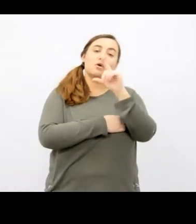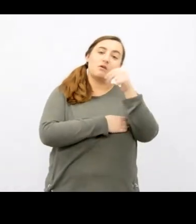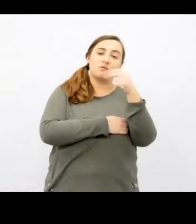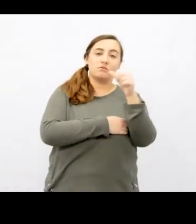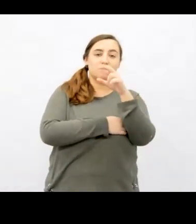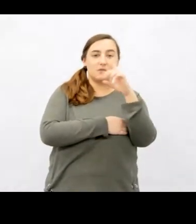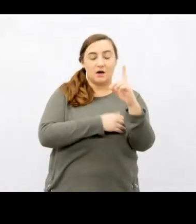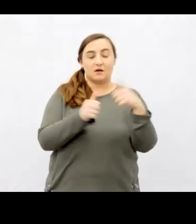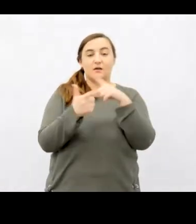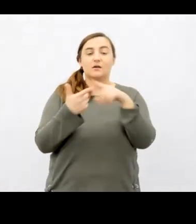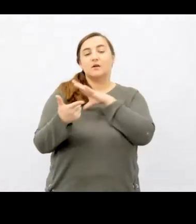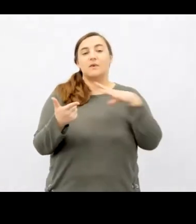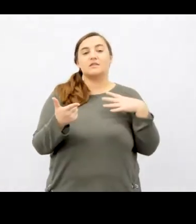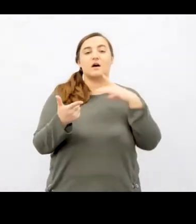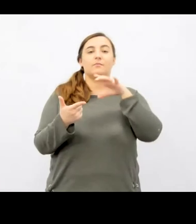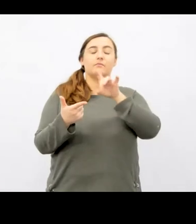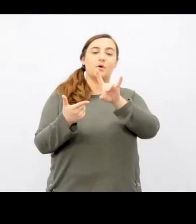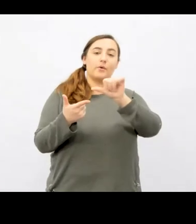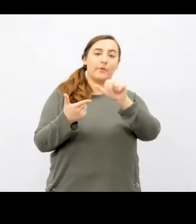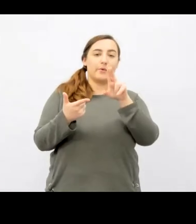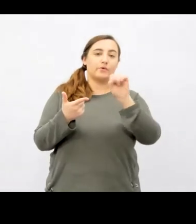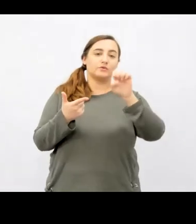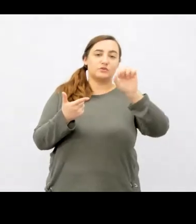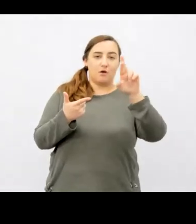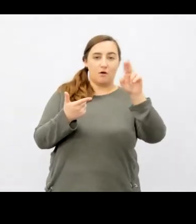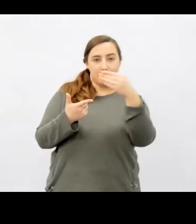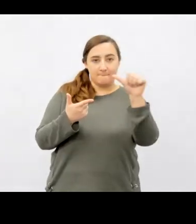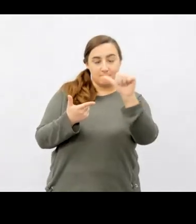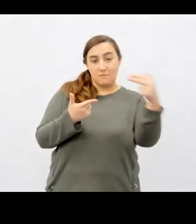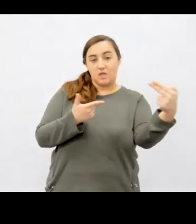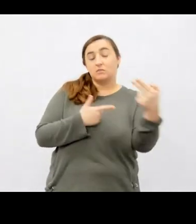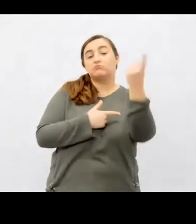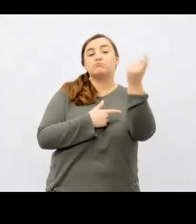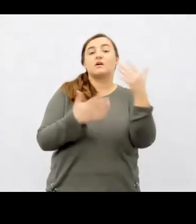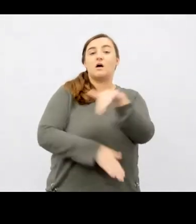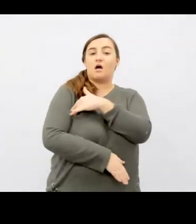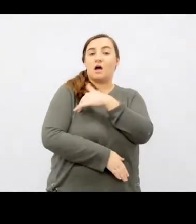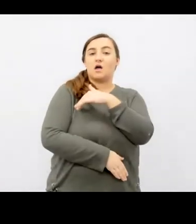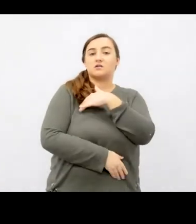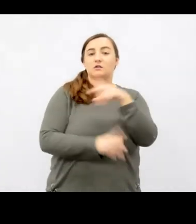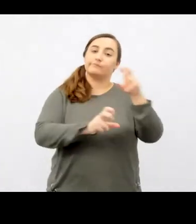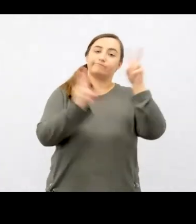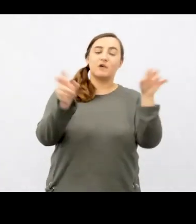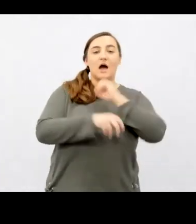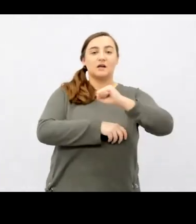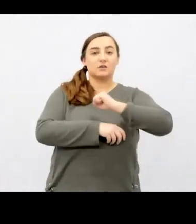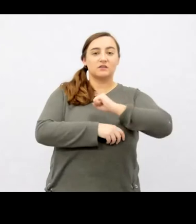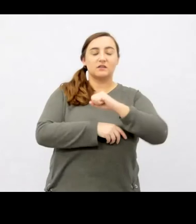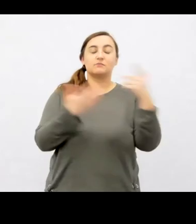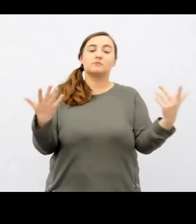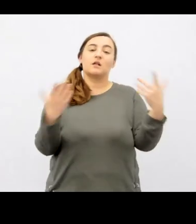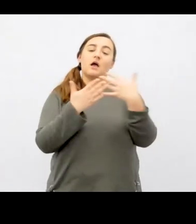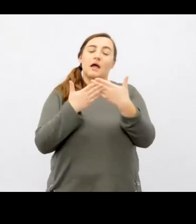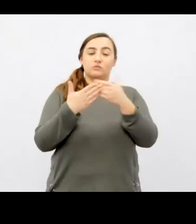de l'agence Intensité qui vont resituer cette étude dans un contexte un peu plus large.